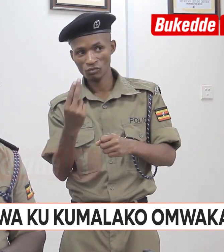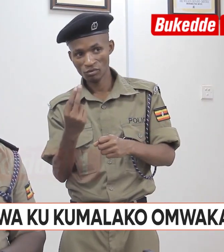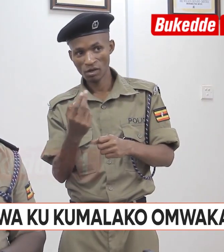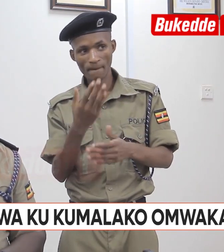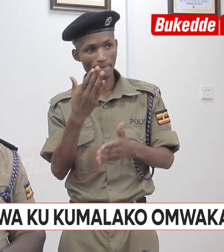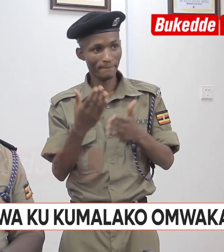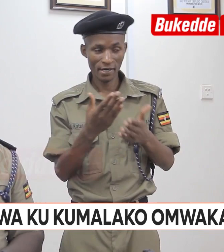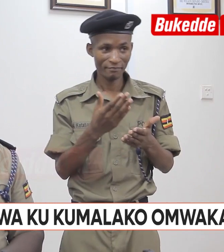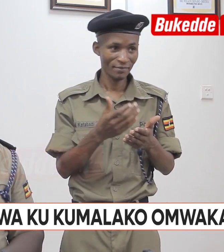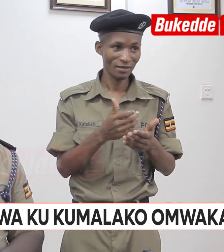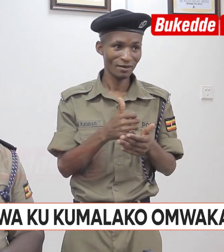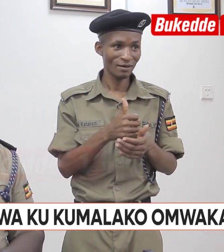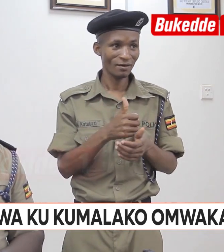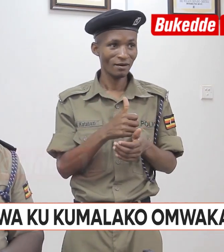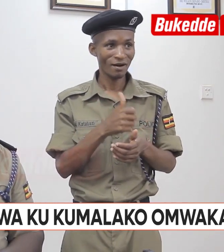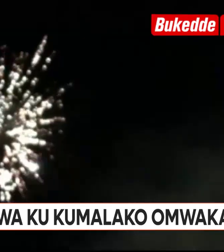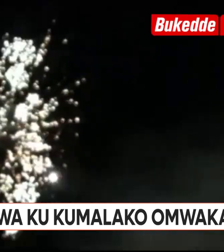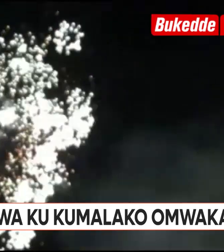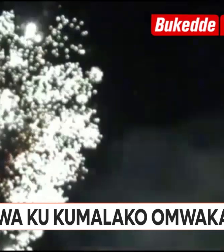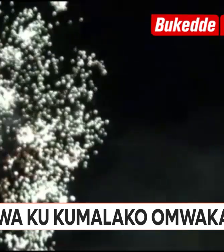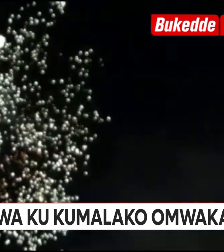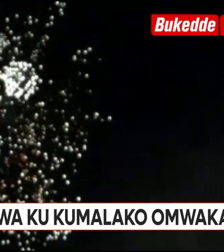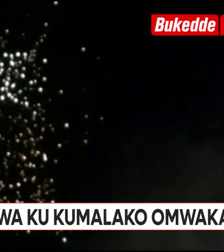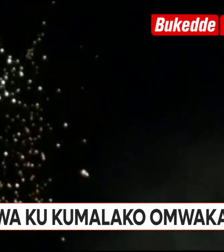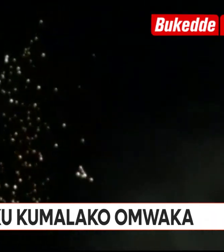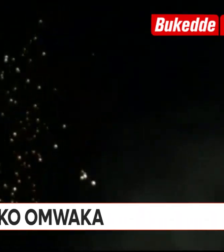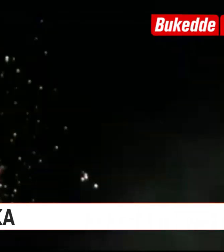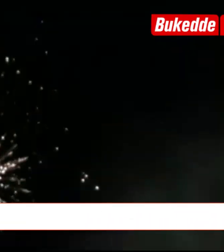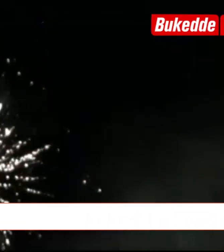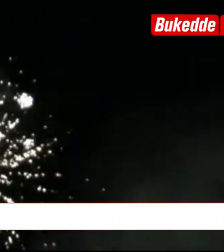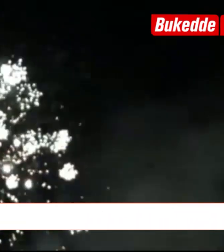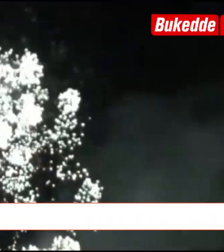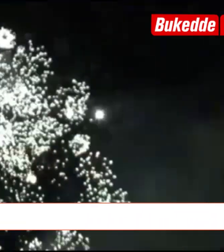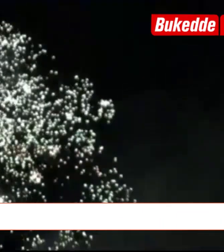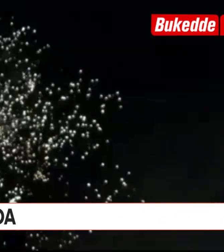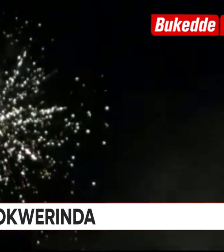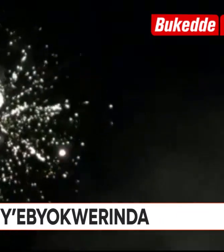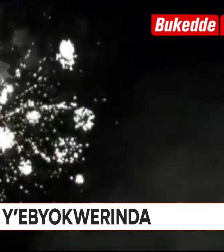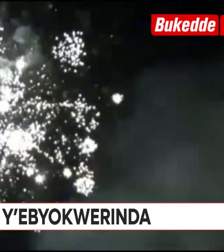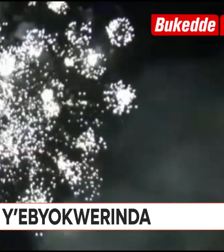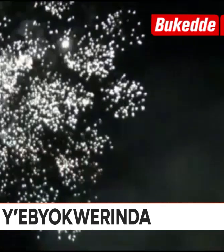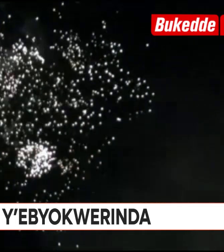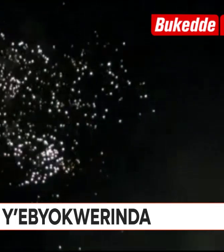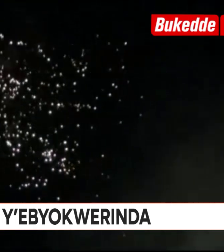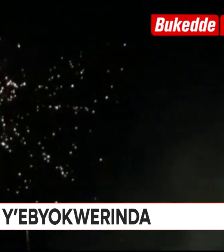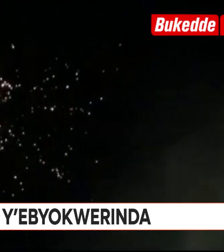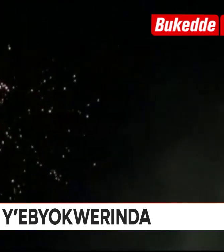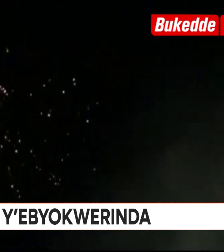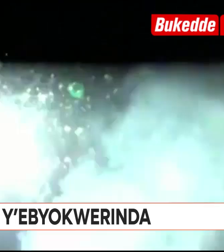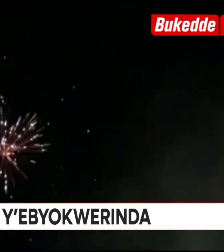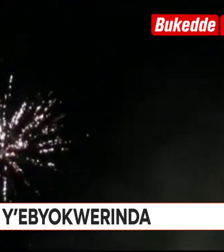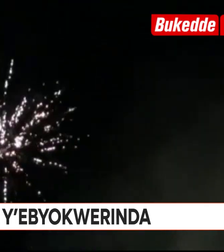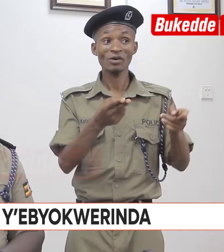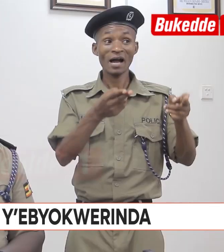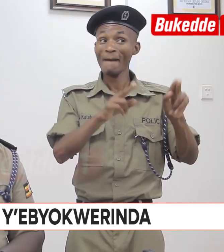tewajja kuba bikolwa byeraliikiriza. Alabudde abagenda okutuulisa ebiroliro nga n'okusaba okw'omwaka ategeeza nti